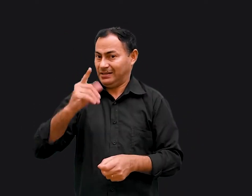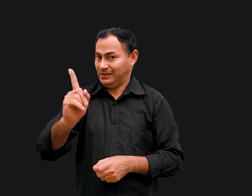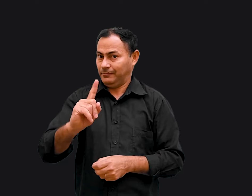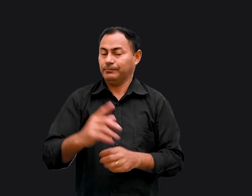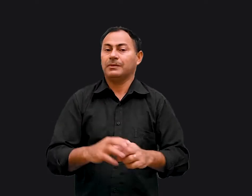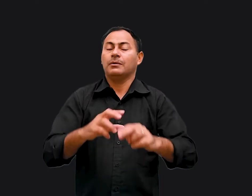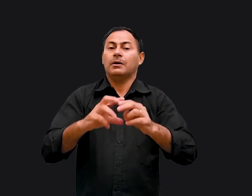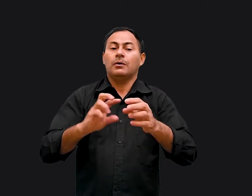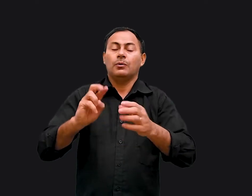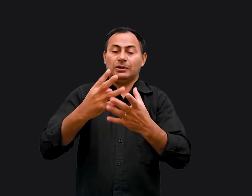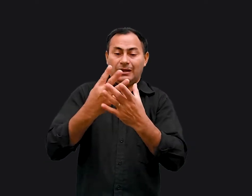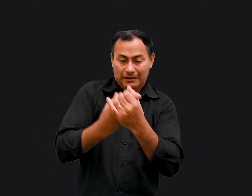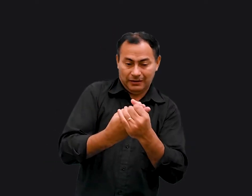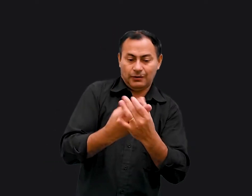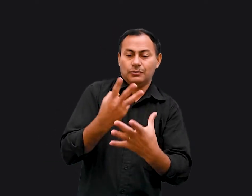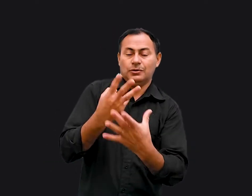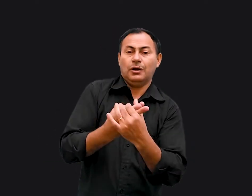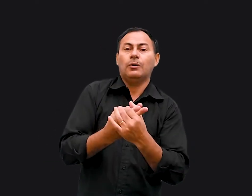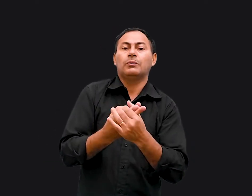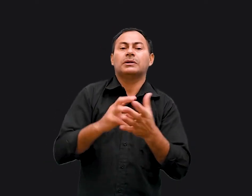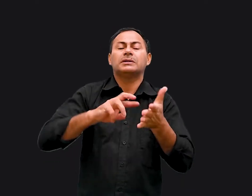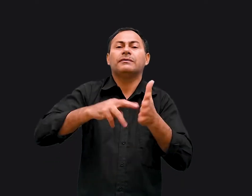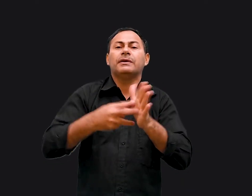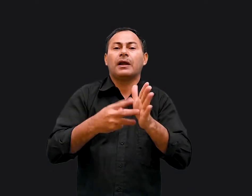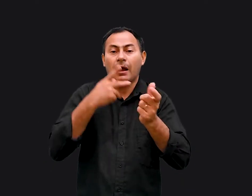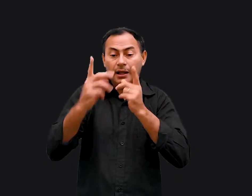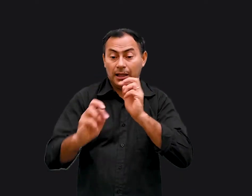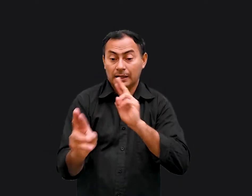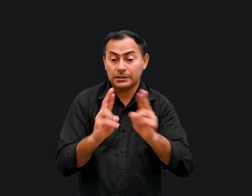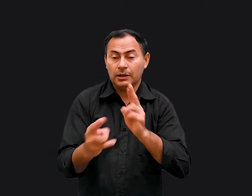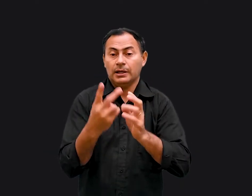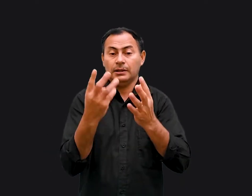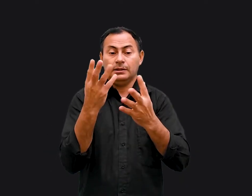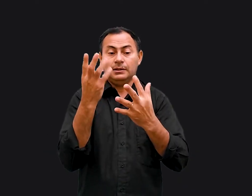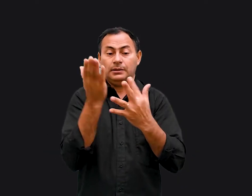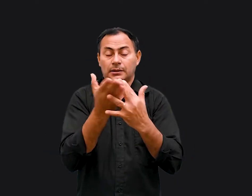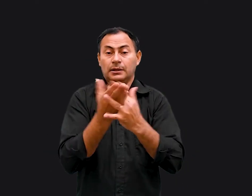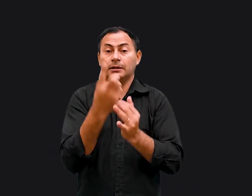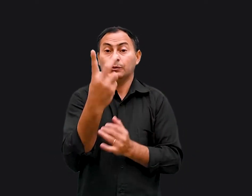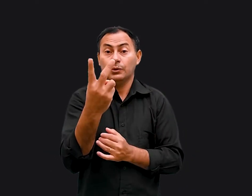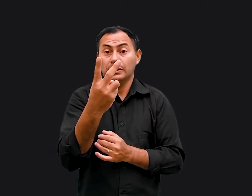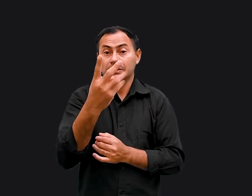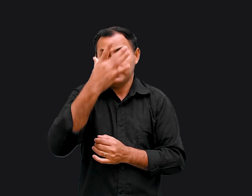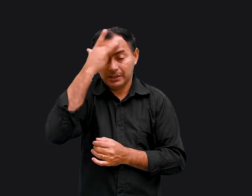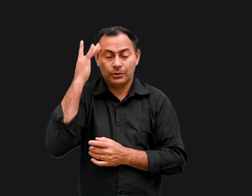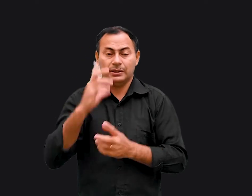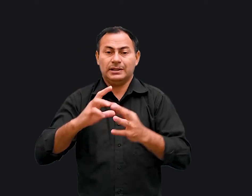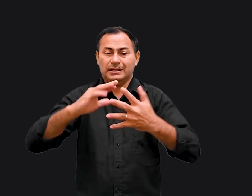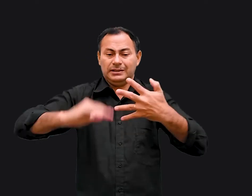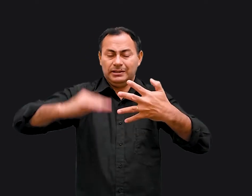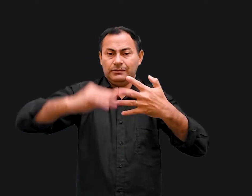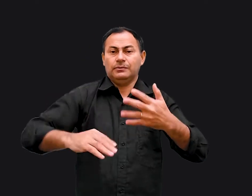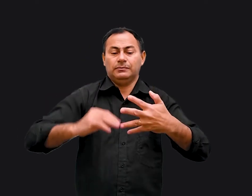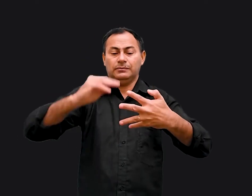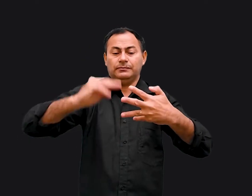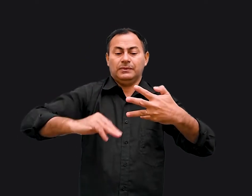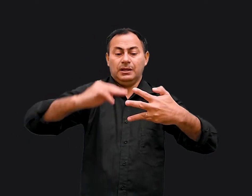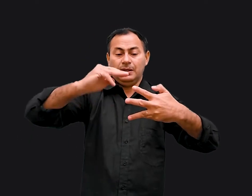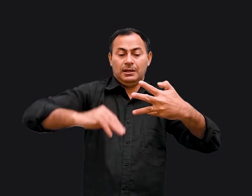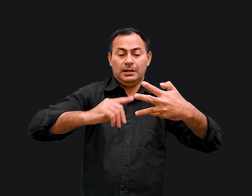Por aplicação, o que ele quis dizer é que a relação entre duas pessoas tem muitos níveis diferentes, no mínimo 3. Primeiro de todos,